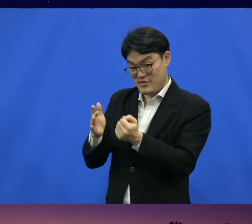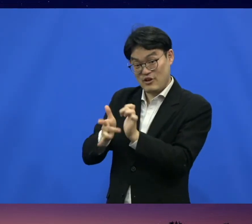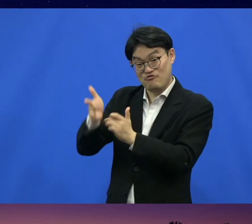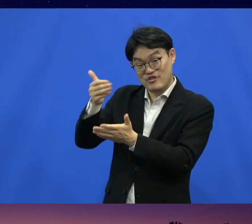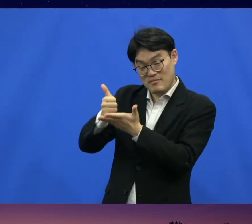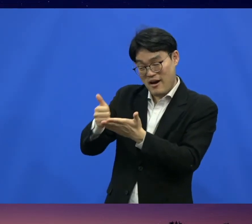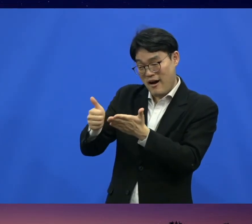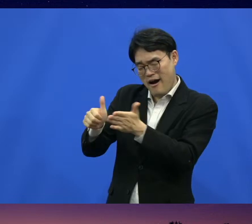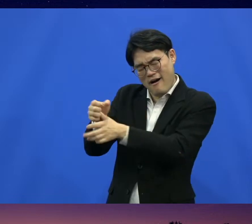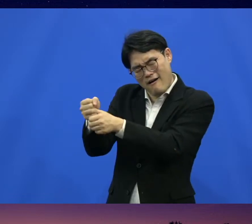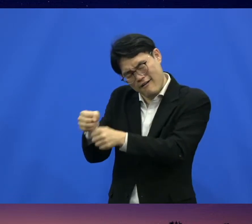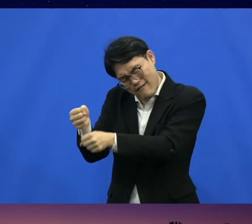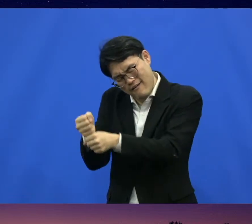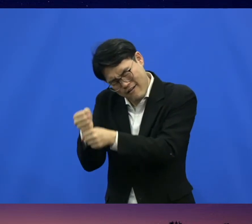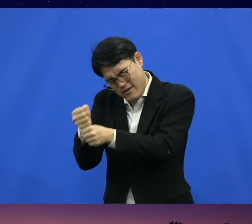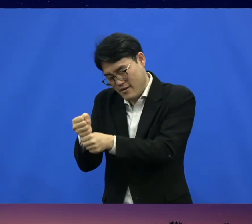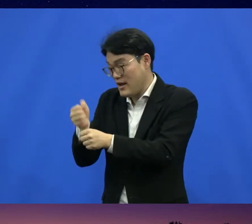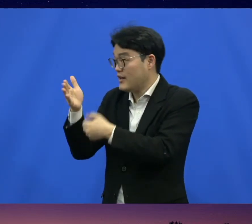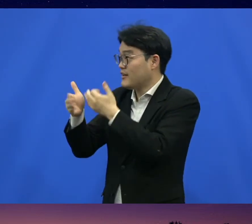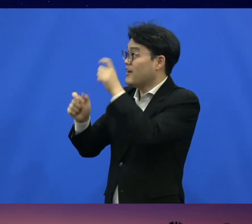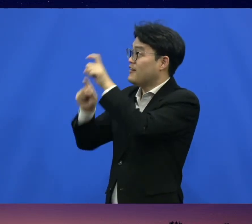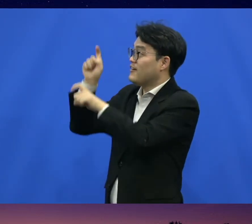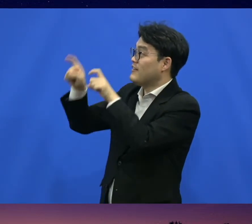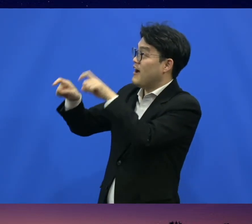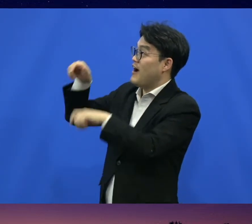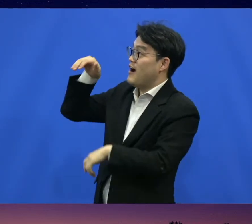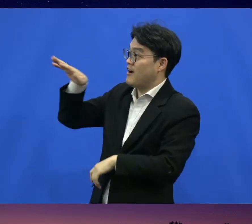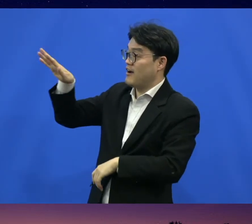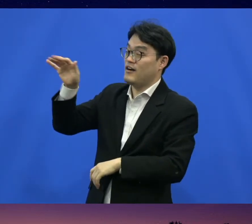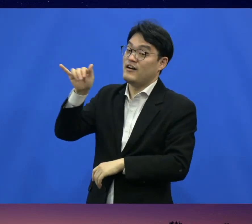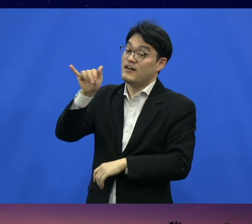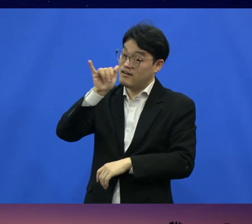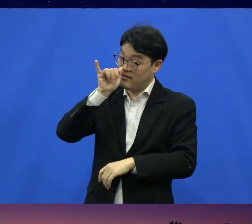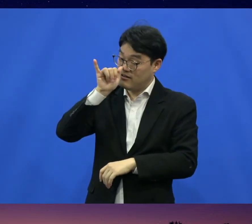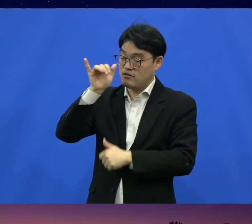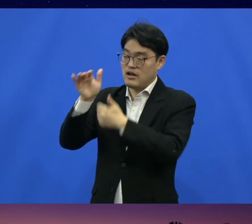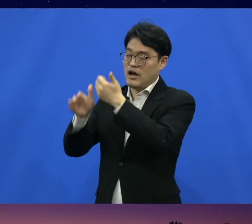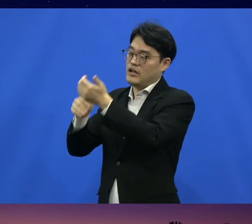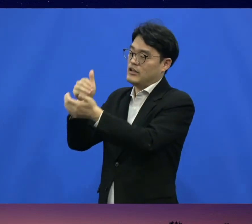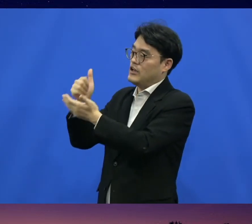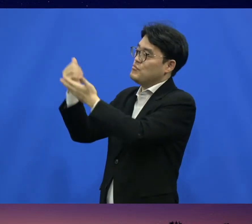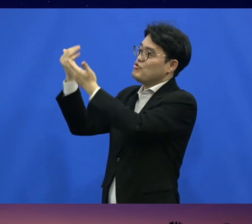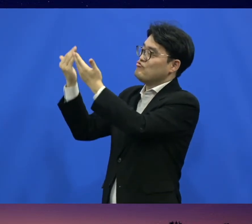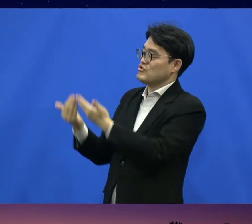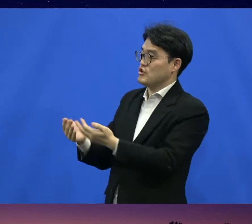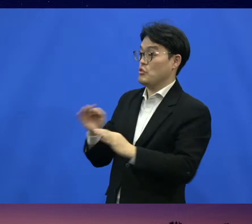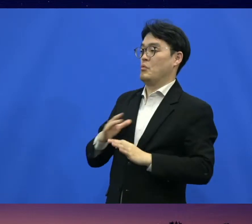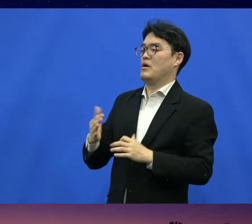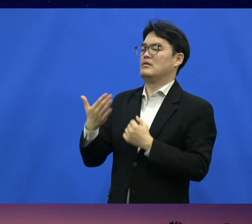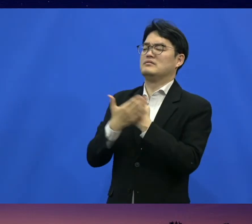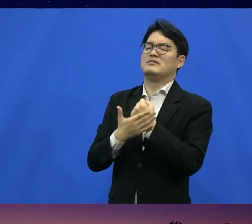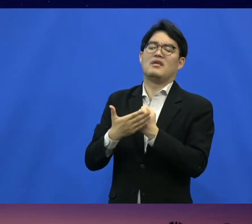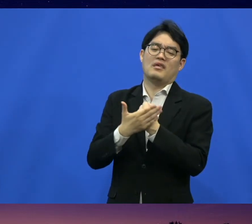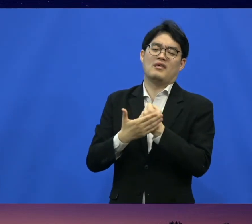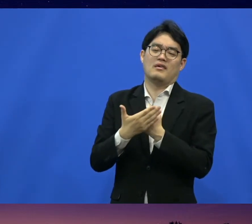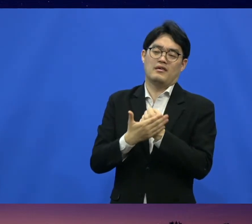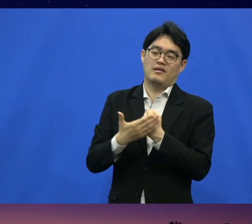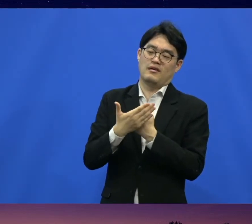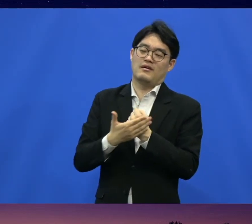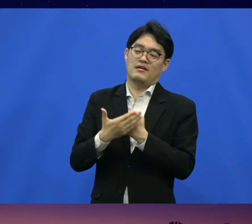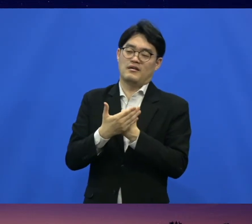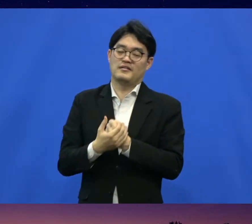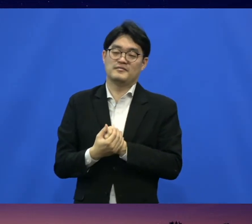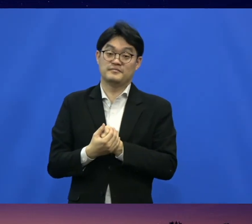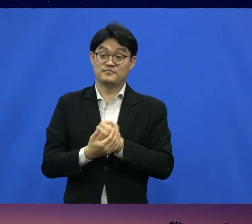것은 하나님이 그 십자가를 통해 우리에게 해결해 주신 놀라운 은혜이죠. 구약시대와는 비교할 수 없는 은혜인 것입니다.